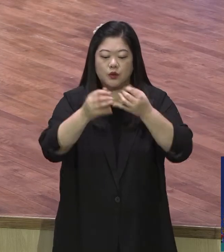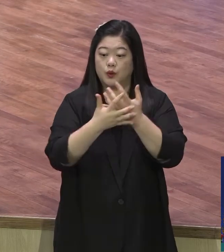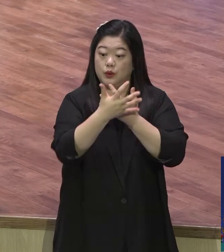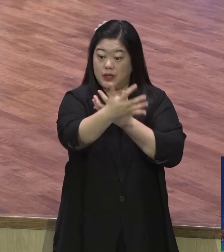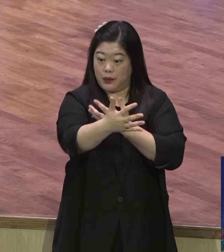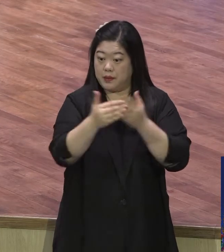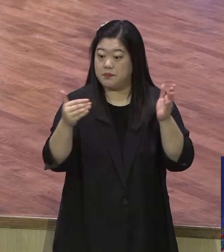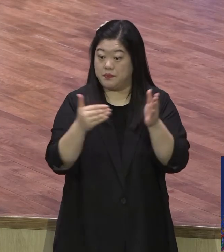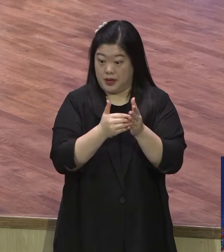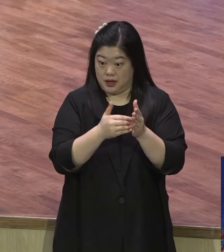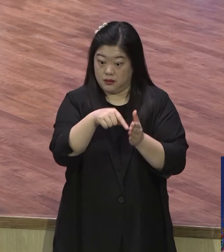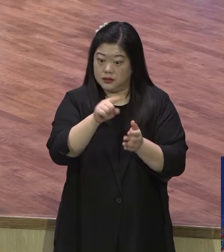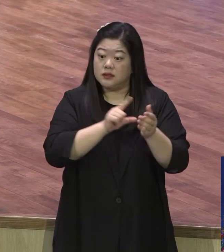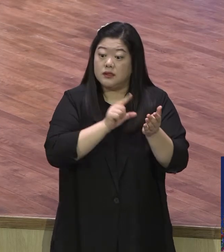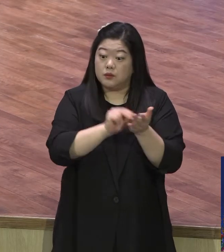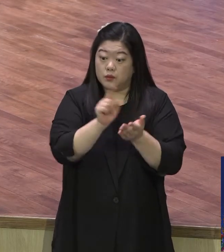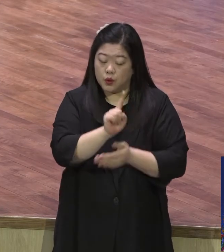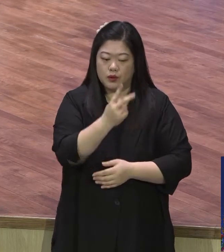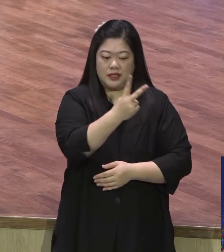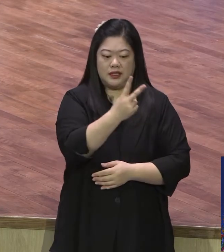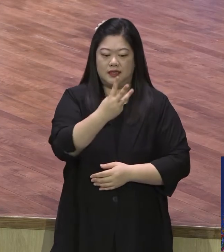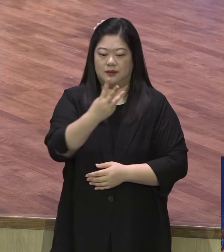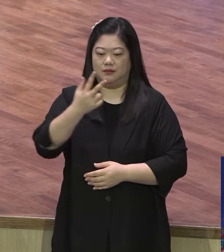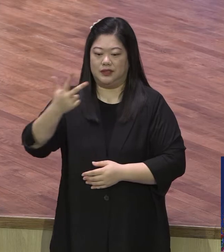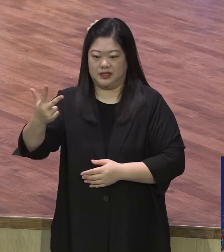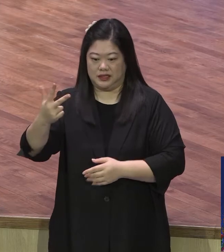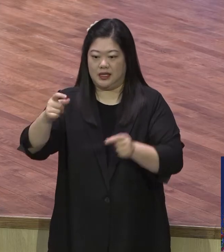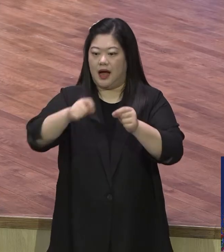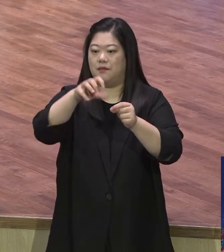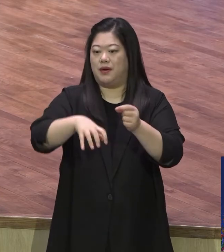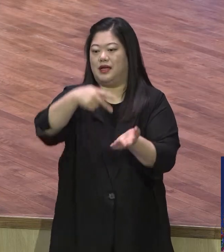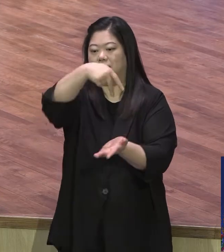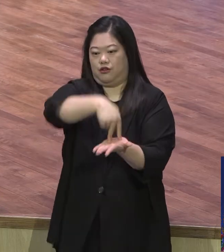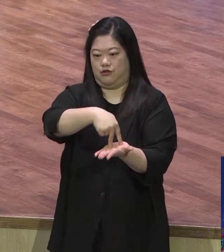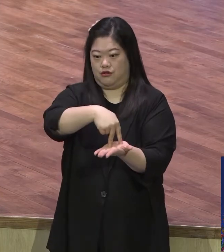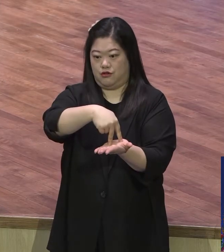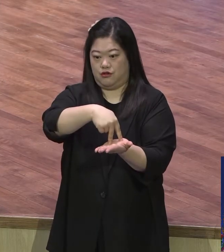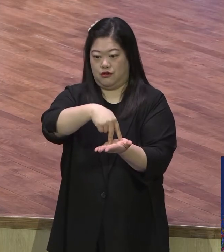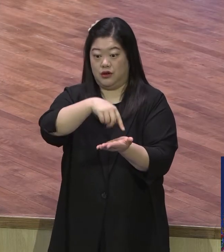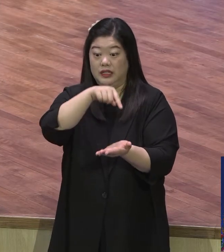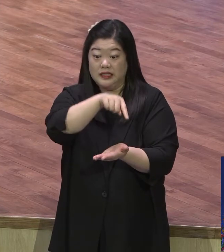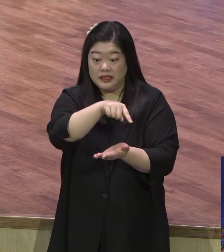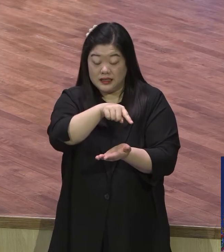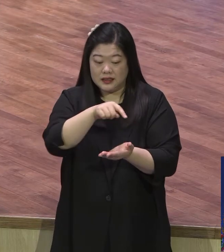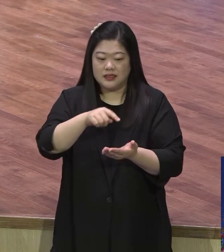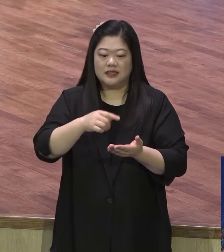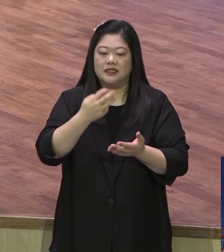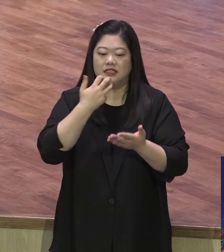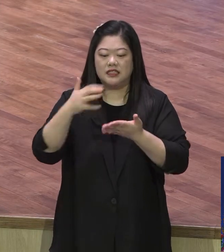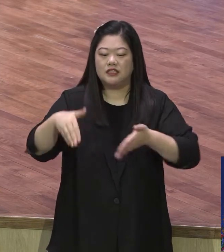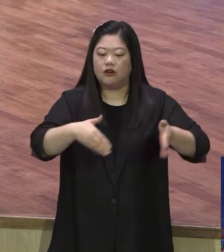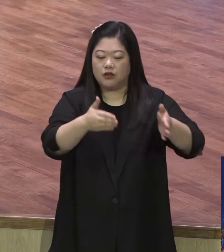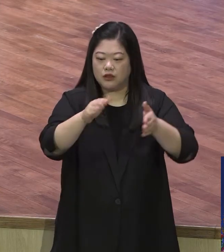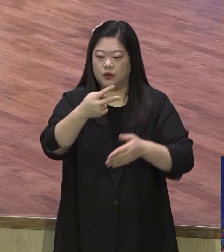앞에 서라는 주제로 그렇게 덕평에서 진행이 되어졌습니다.